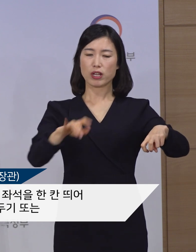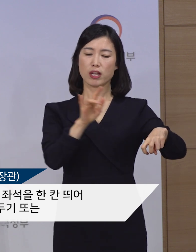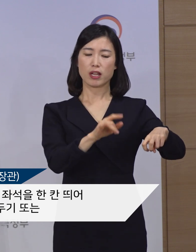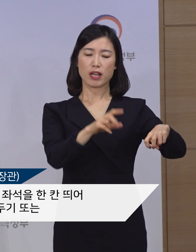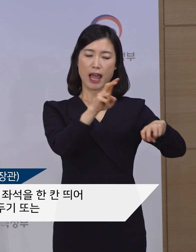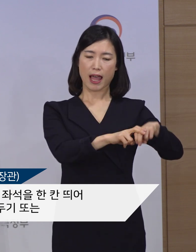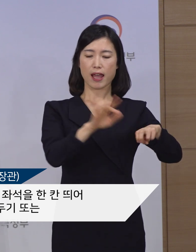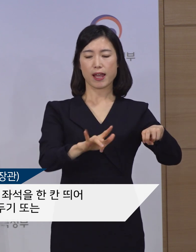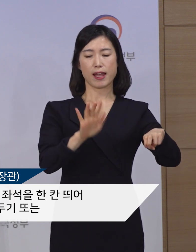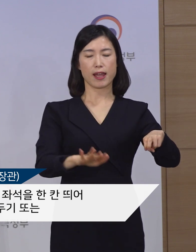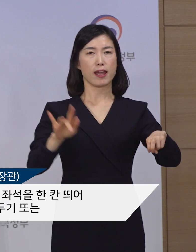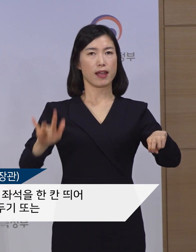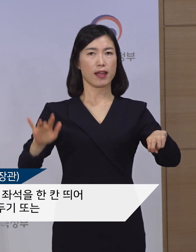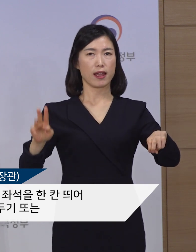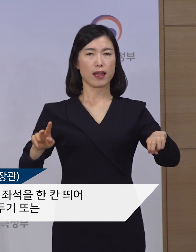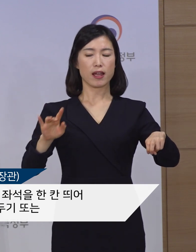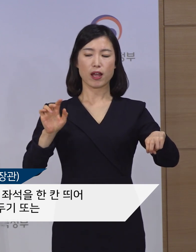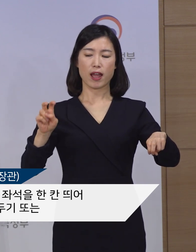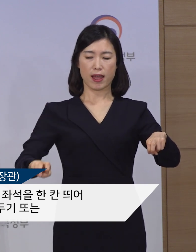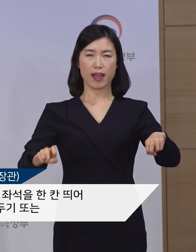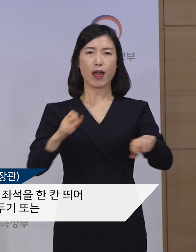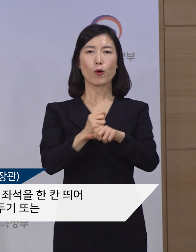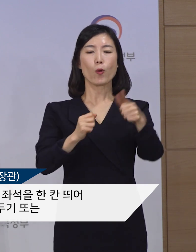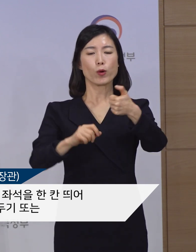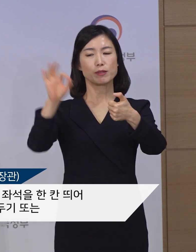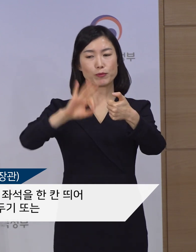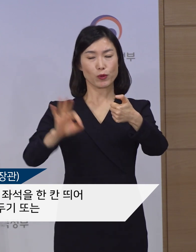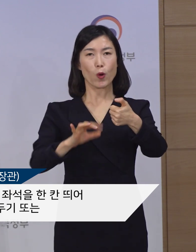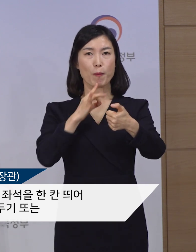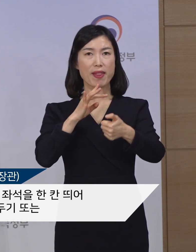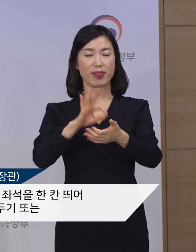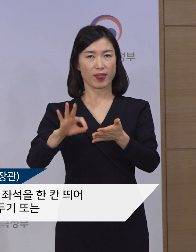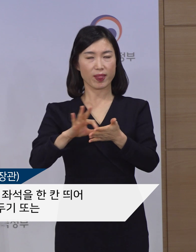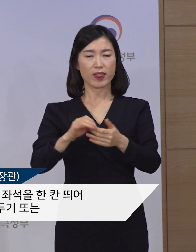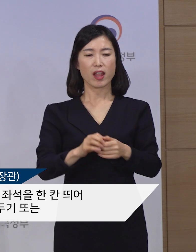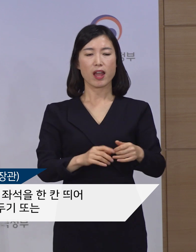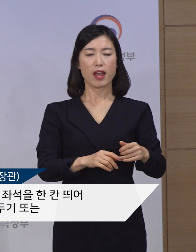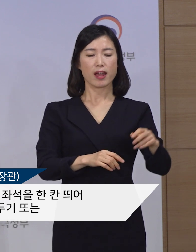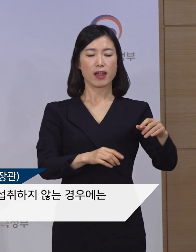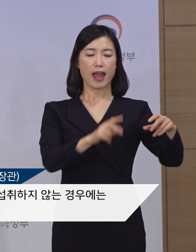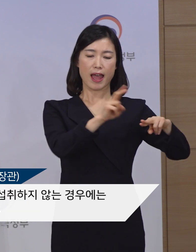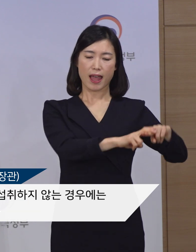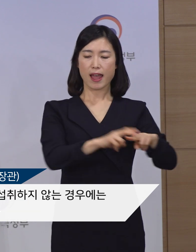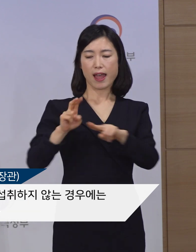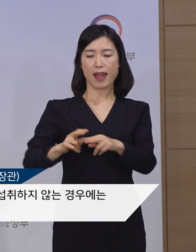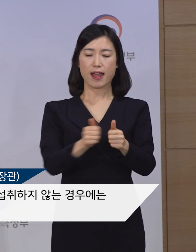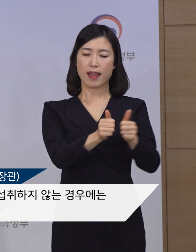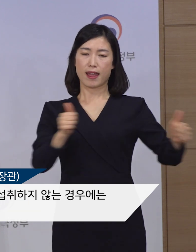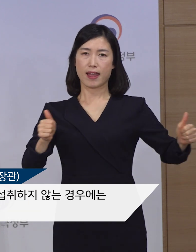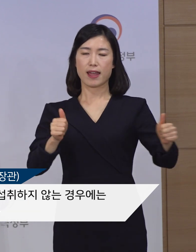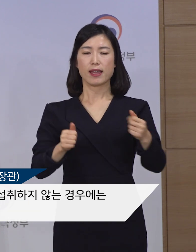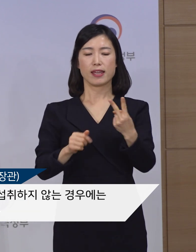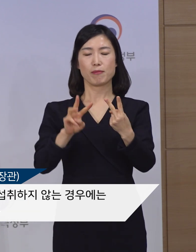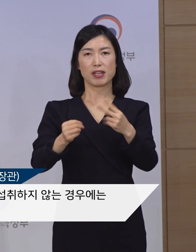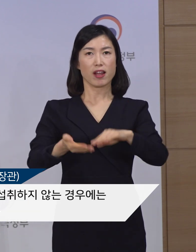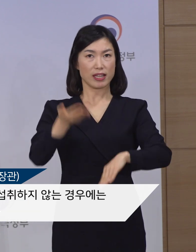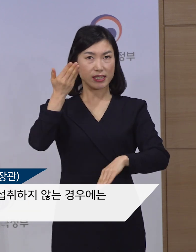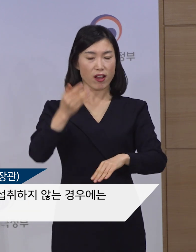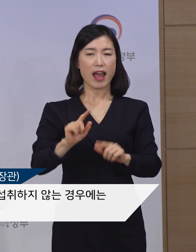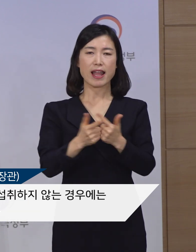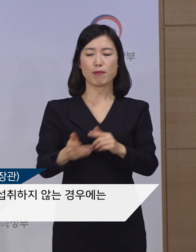좌석의 50%만 활용하거나 테이블 간 1m 거리두기 또는 칸막이 설치가